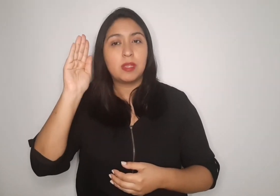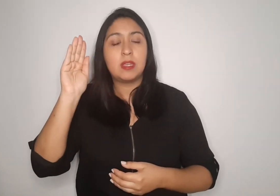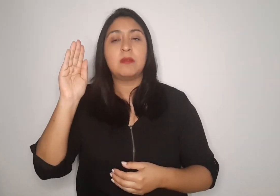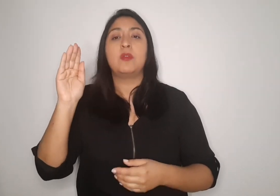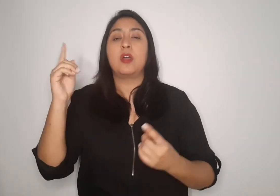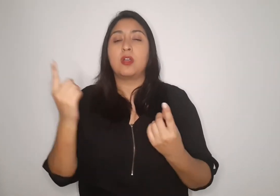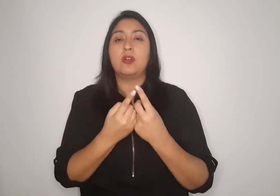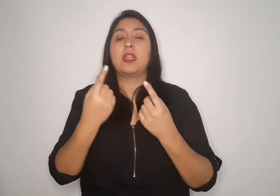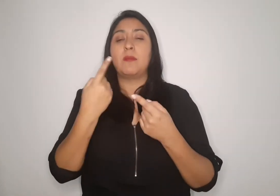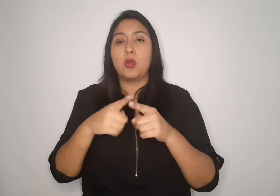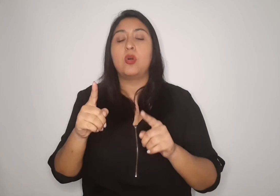Mavi. Chao.